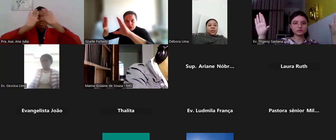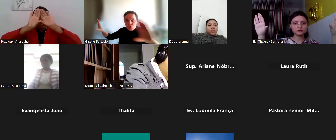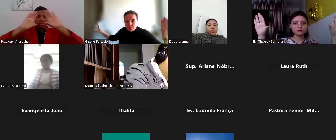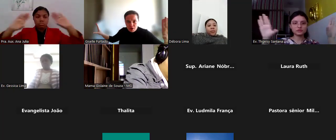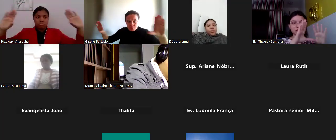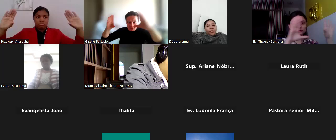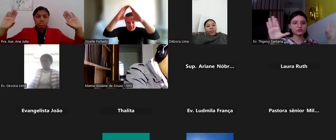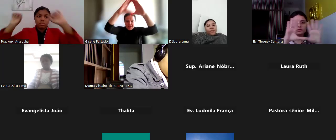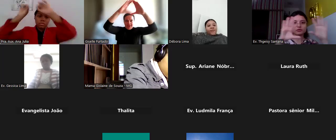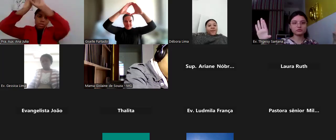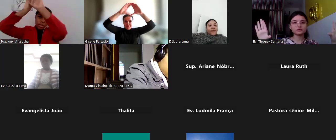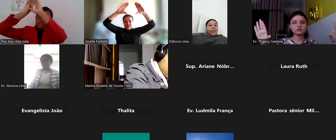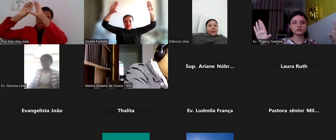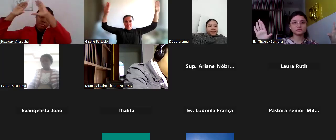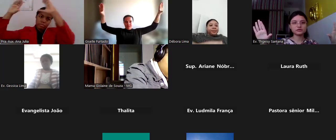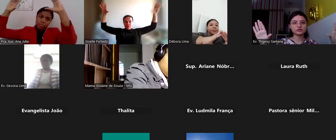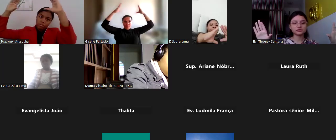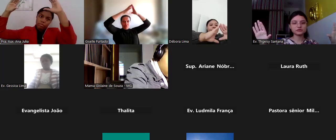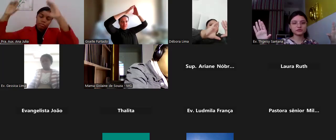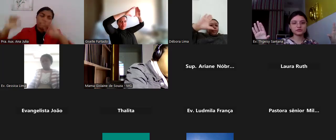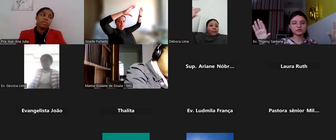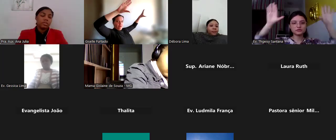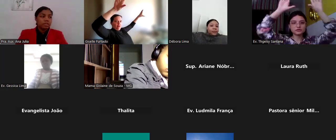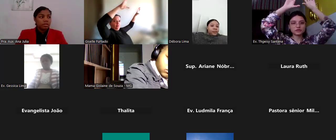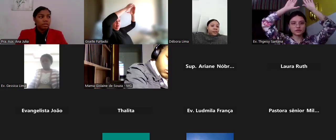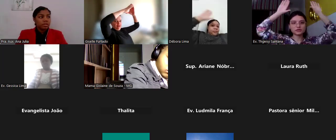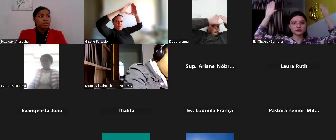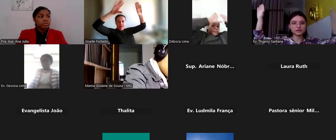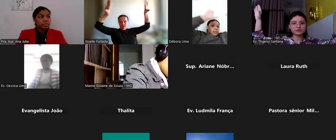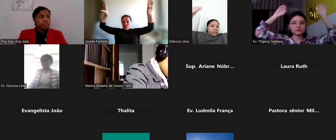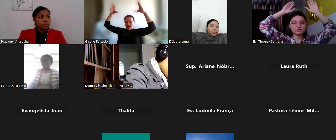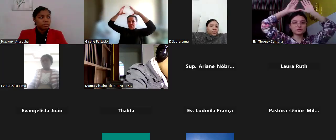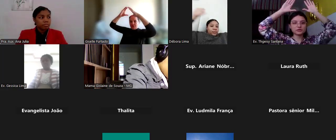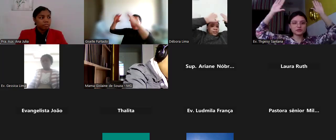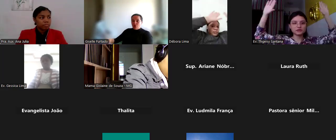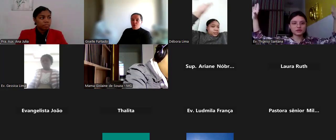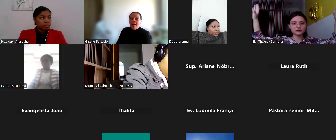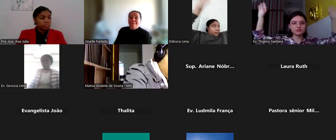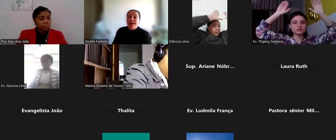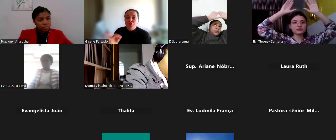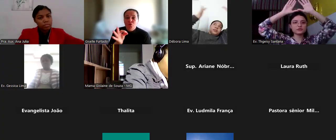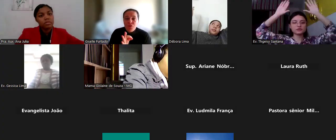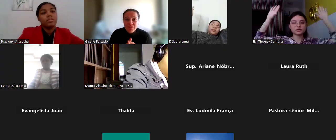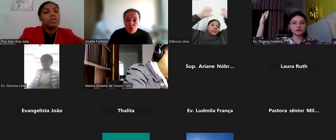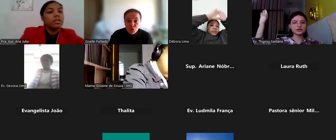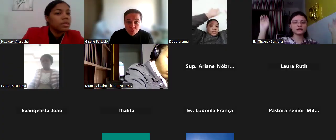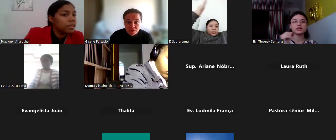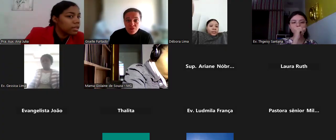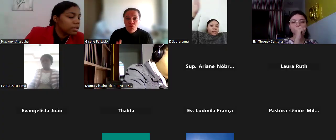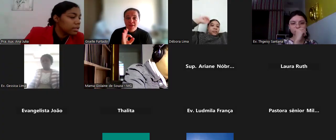Céu normal, tá? Em cima da cabeça é o céu. Céu, ele é em qualquer direção. Mas o céu do Senhor, que é